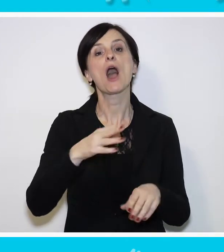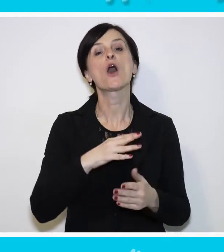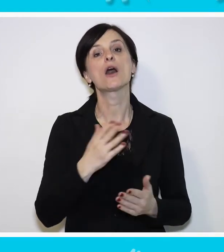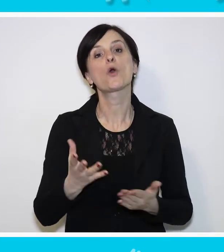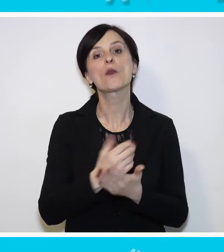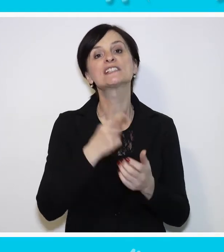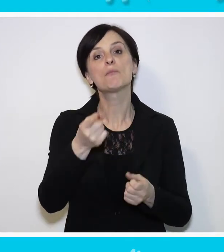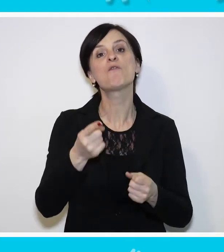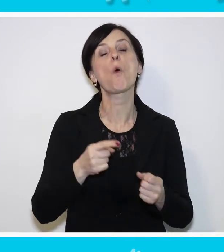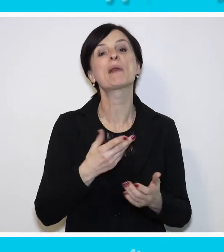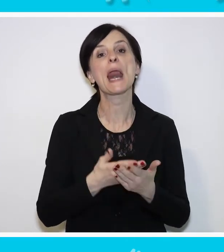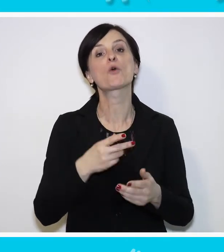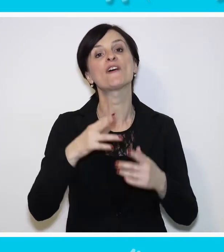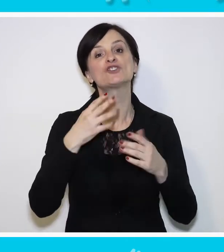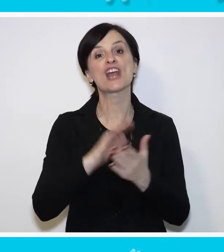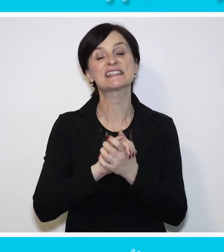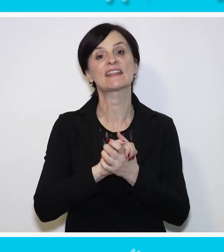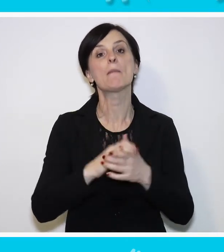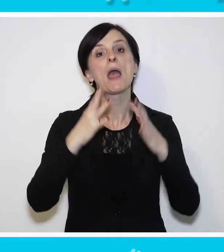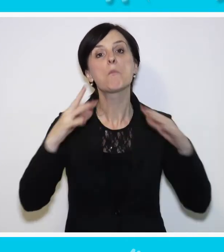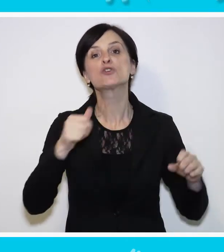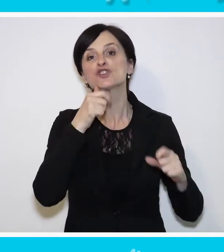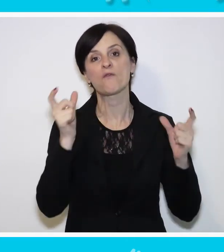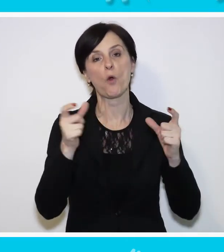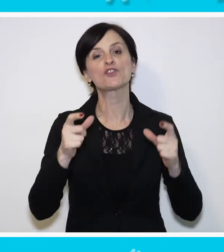koristim priliku da vam čestitam božićne i novogodišnje